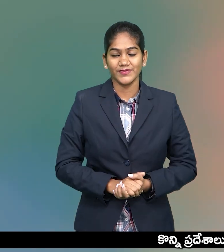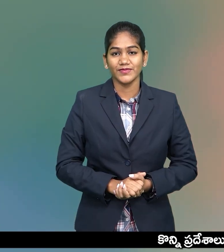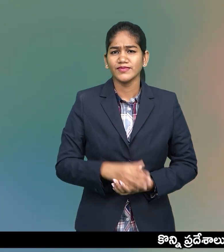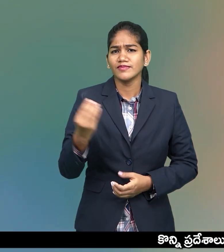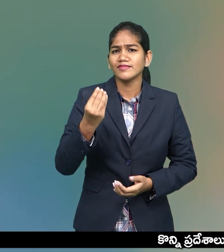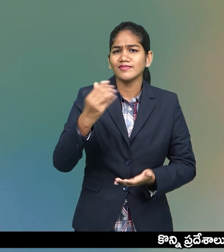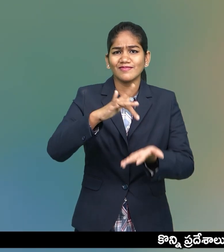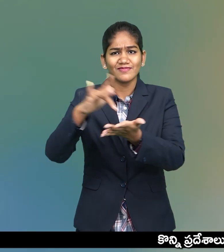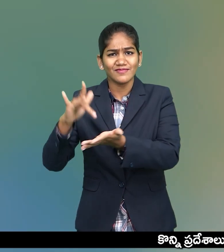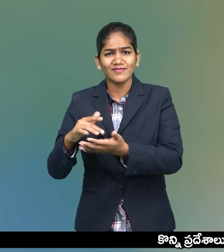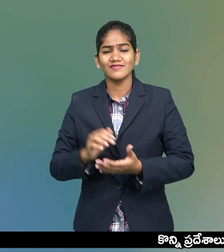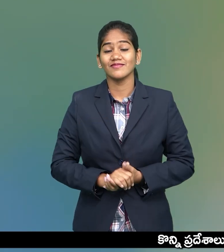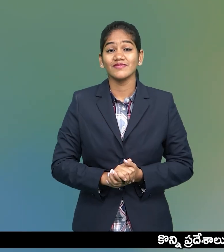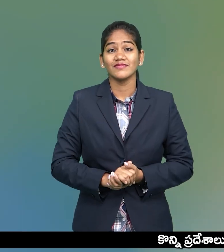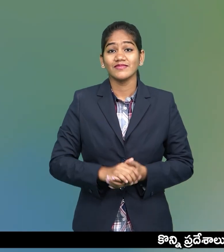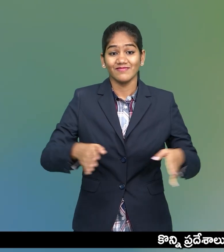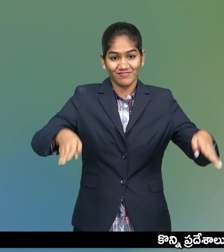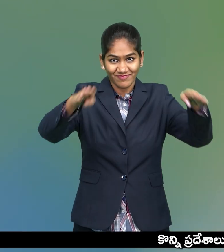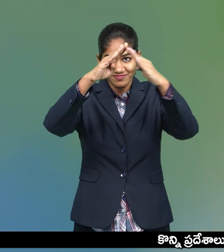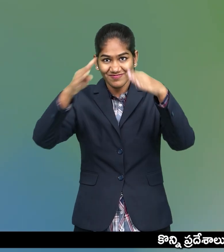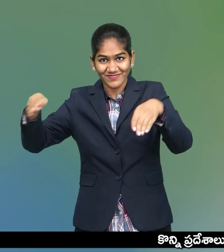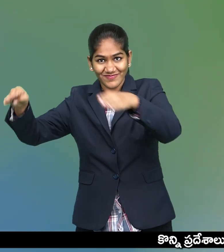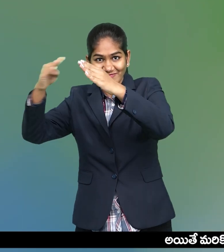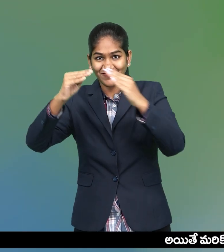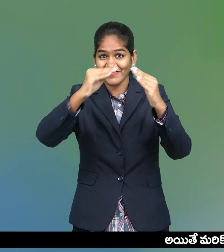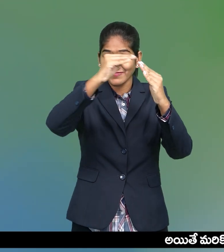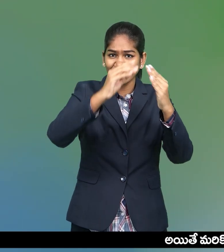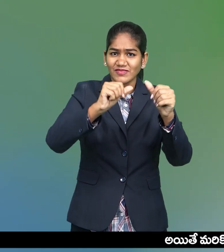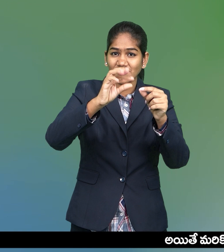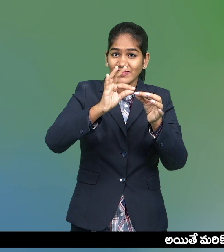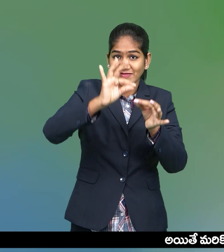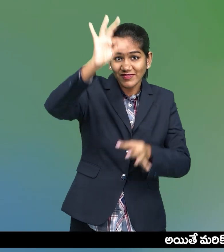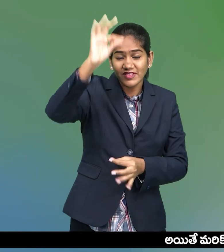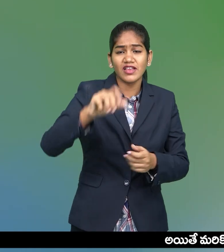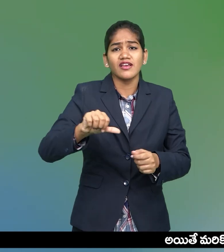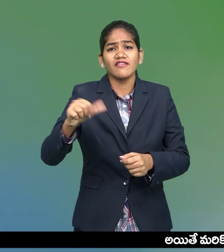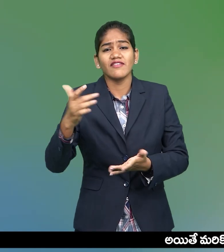కొన్ని ప్రదేశాలు ఎత్తైన ప్రదేశాలలో ఉన్నాయి, అయితే మరికొన్ని మైదానాల్లో